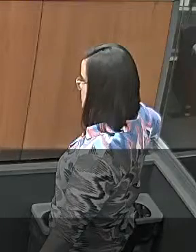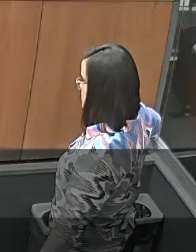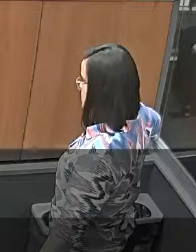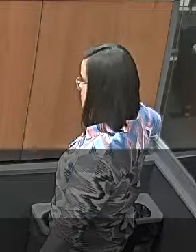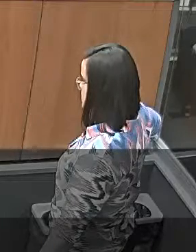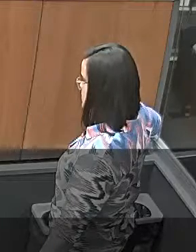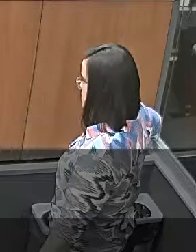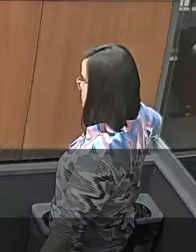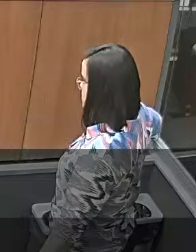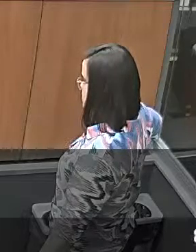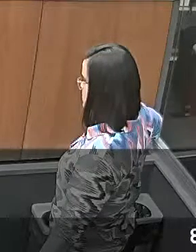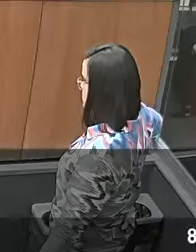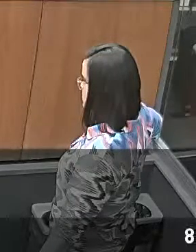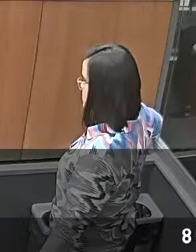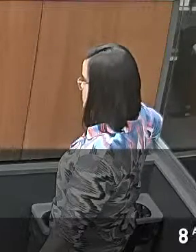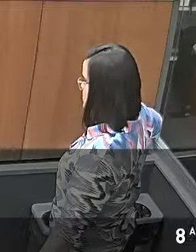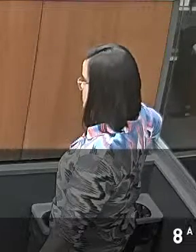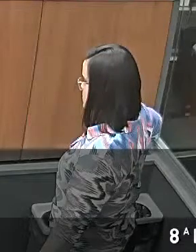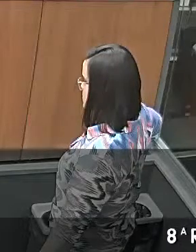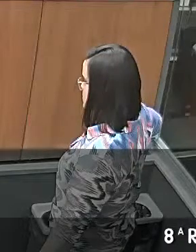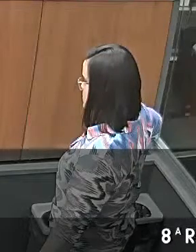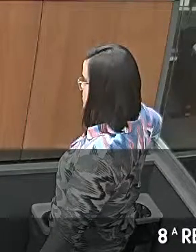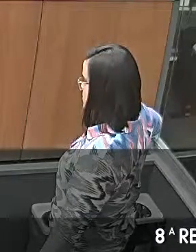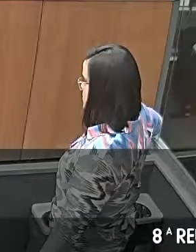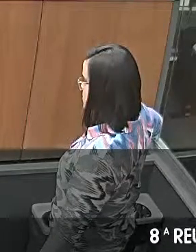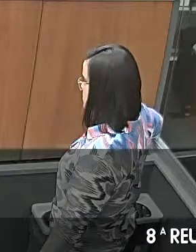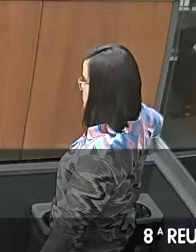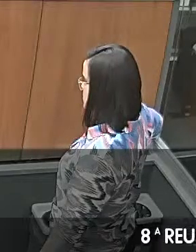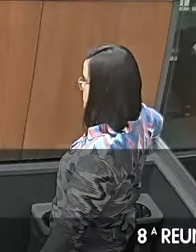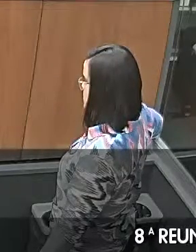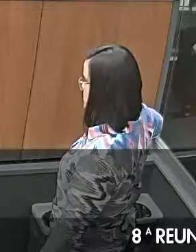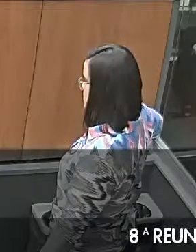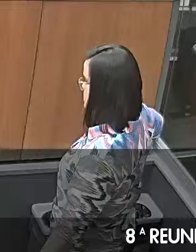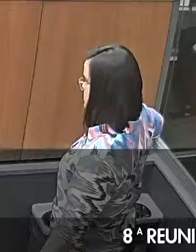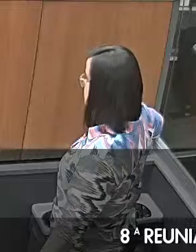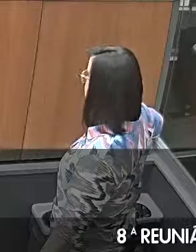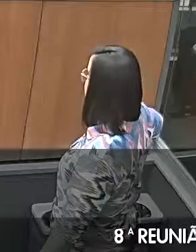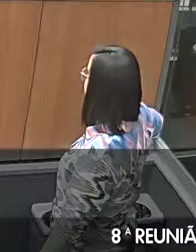de Ação Governamental. Nada mais, doutor Jean.